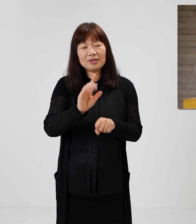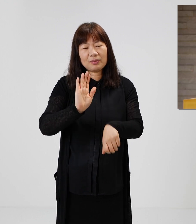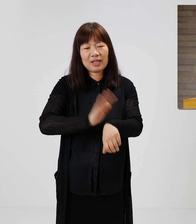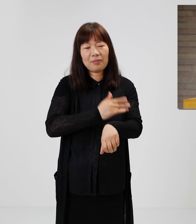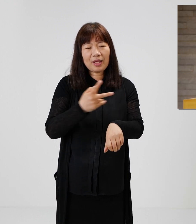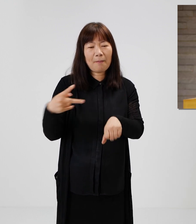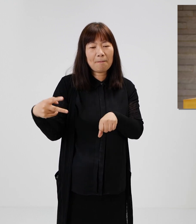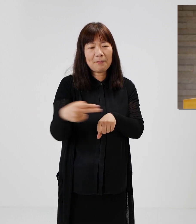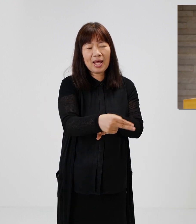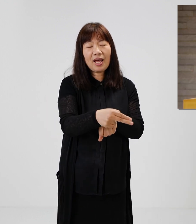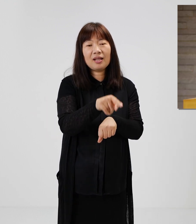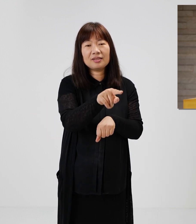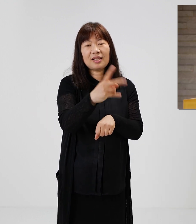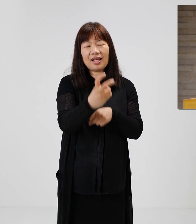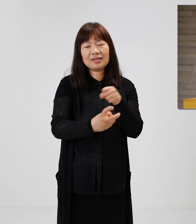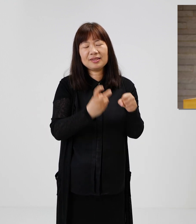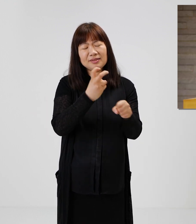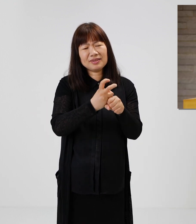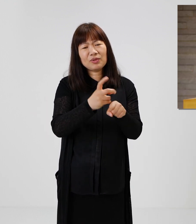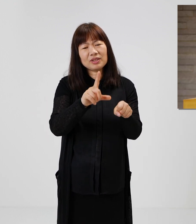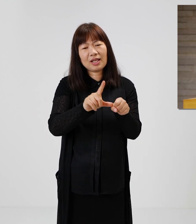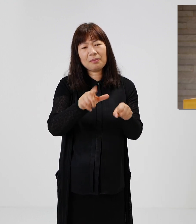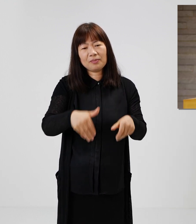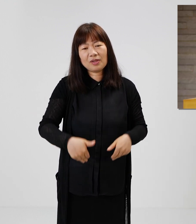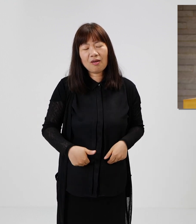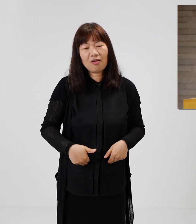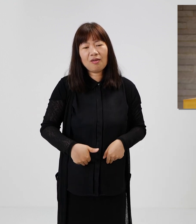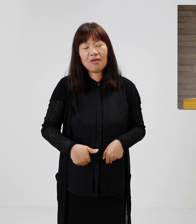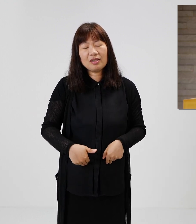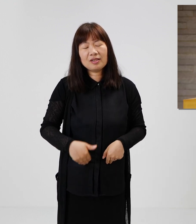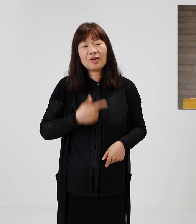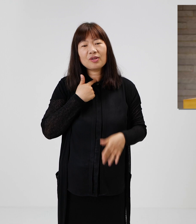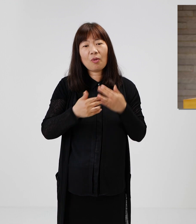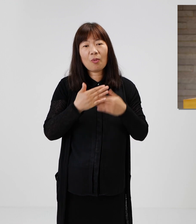사람은 바뀌지도 달라지지도 않습니다.